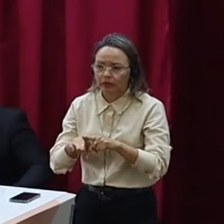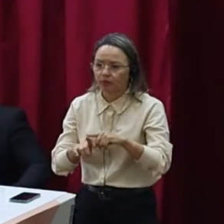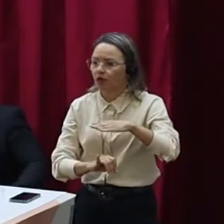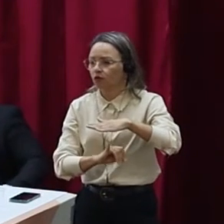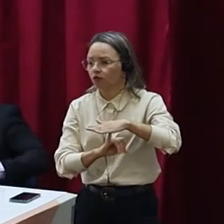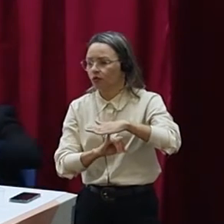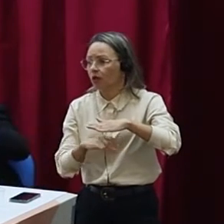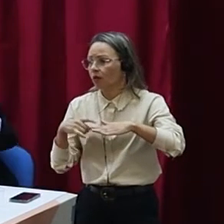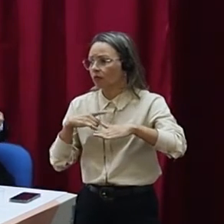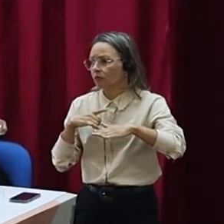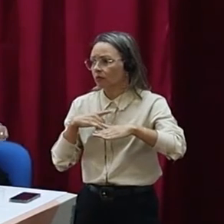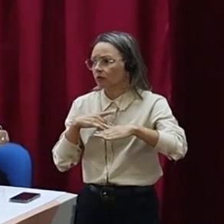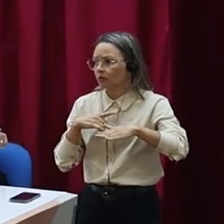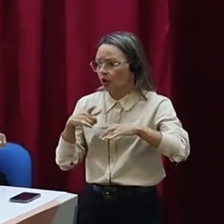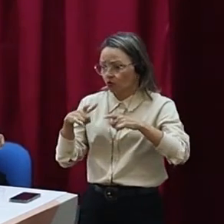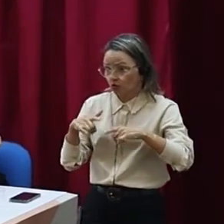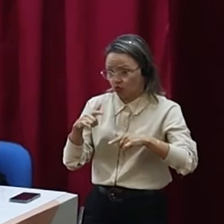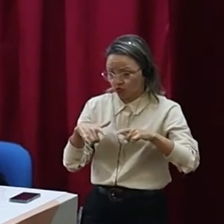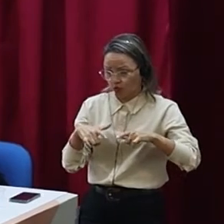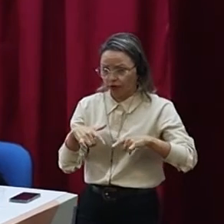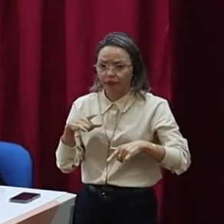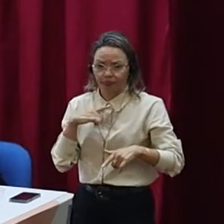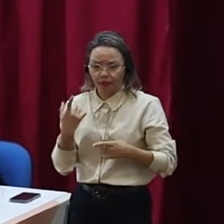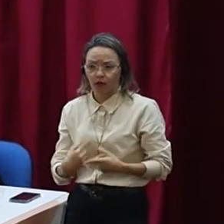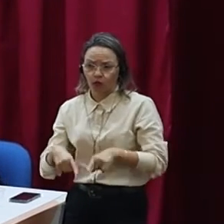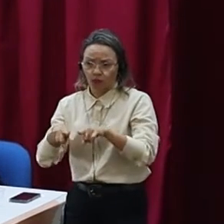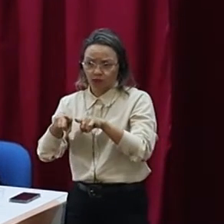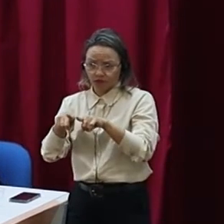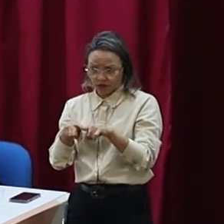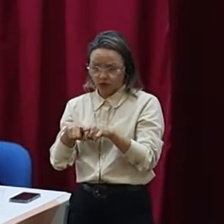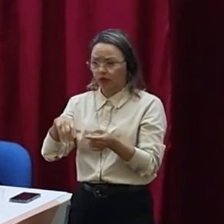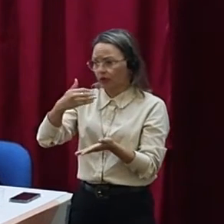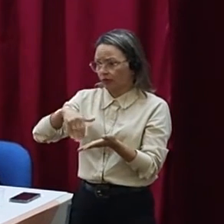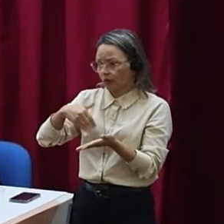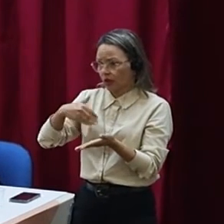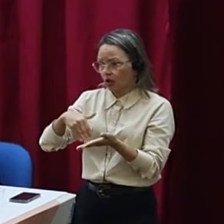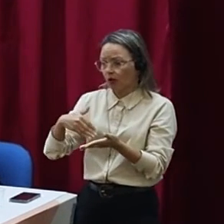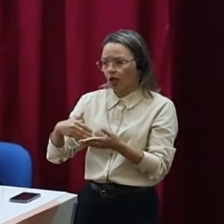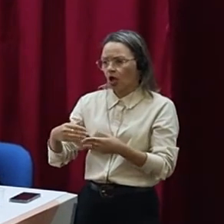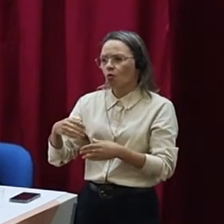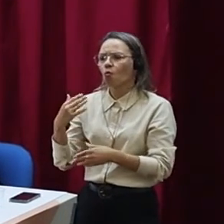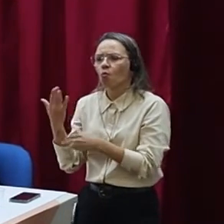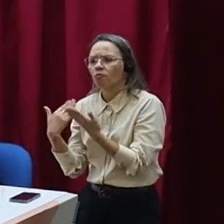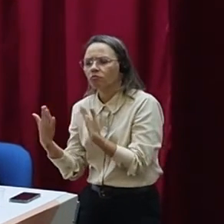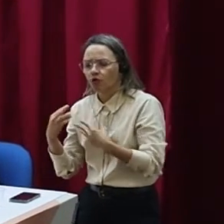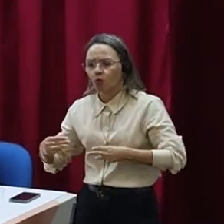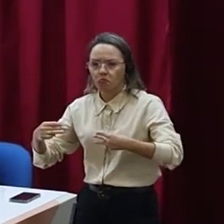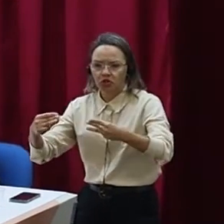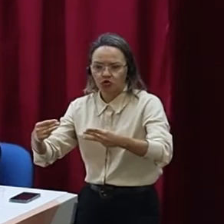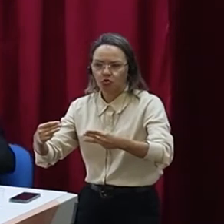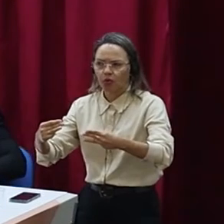con la secretaría. Ahora yo le escribí al ministro de Política Lingüística, le dije, tengo muchas propuestas